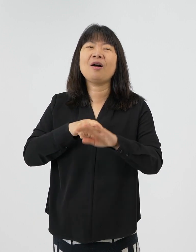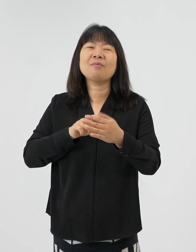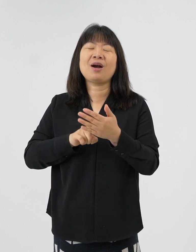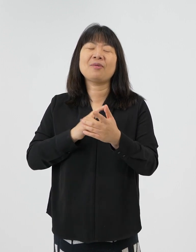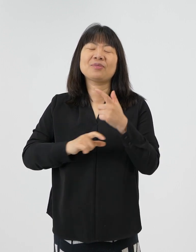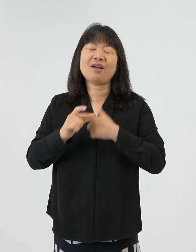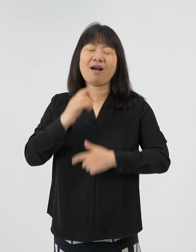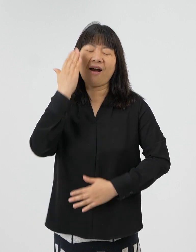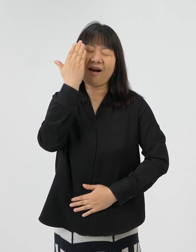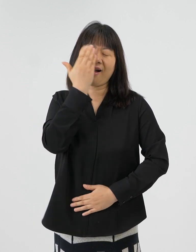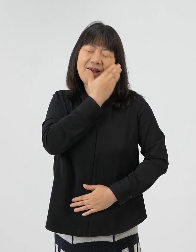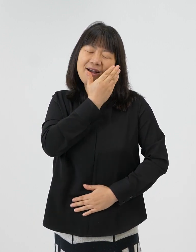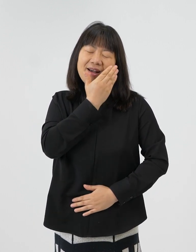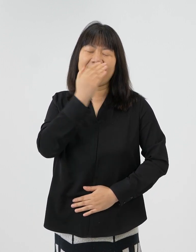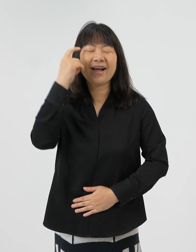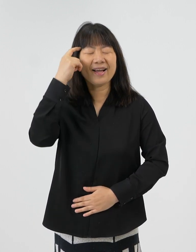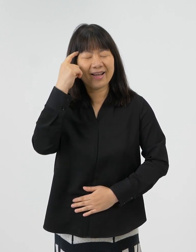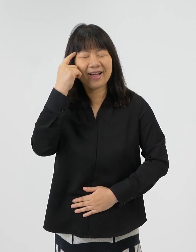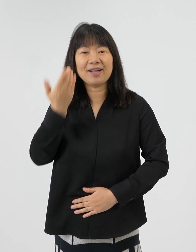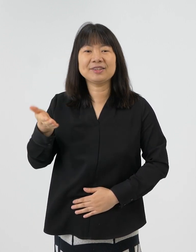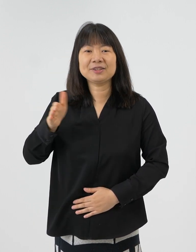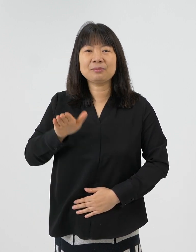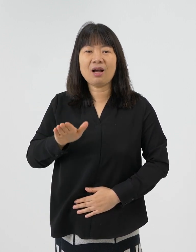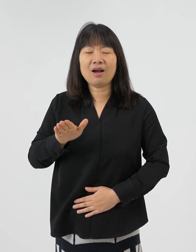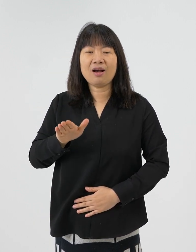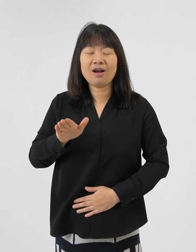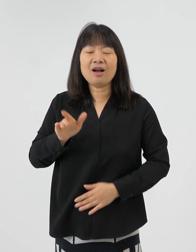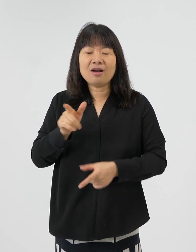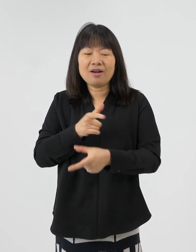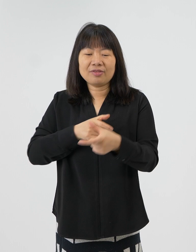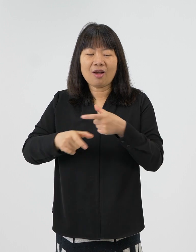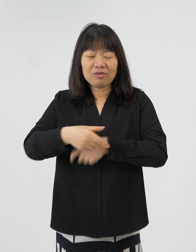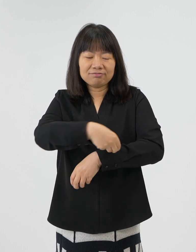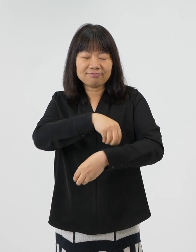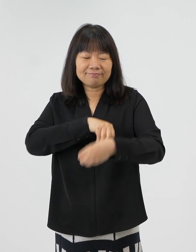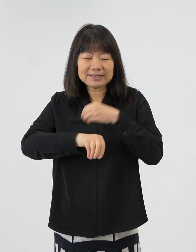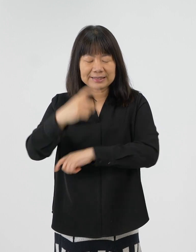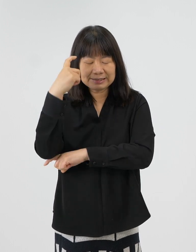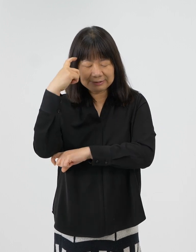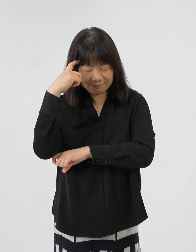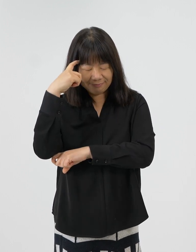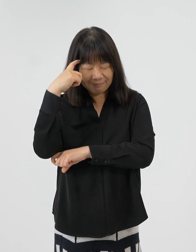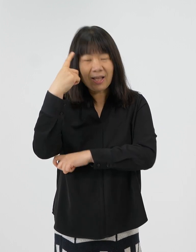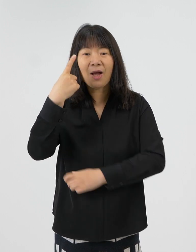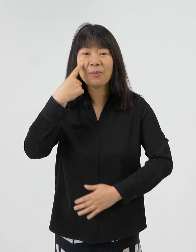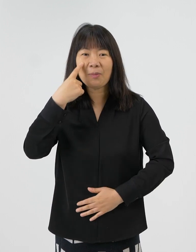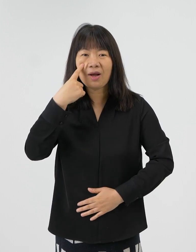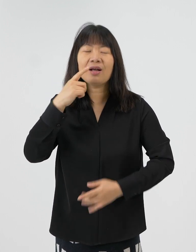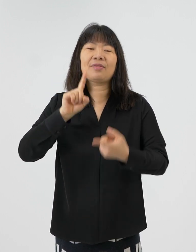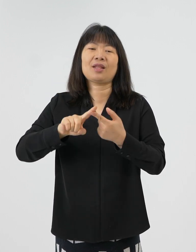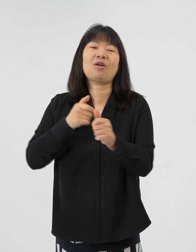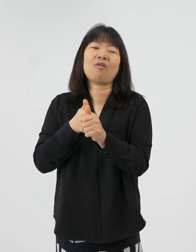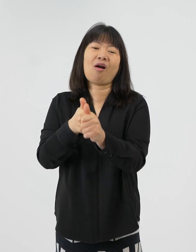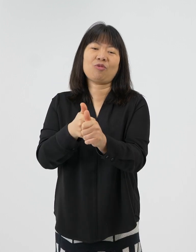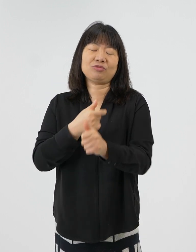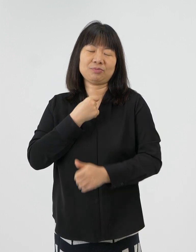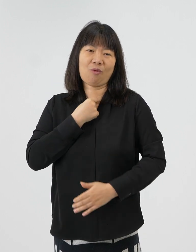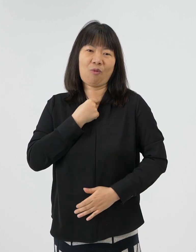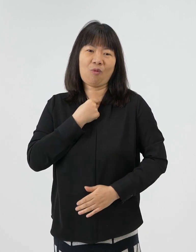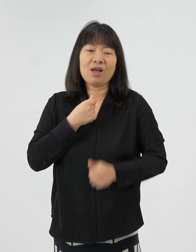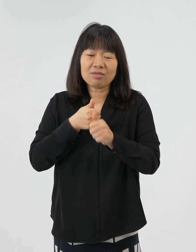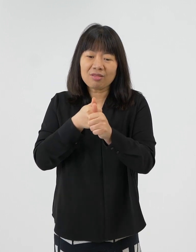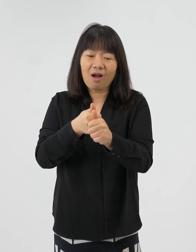기분도 들지만 더 적극적으로 생각을 갖자면 따라하고 싶죠. 따라 부르고